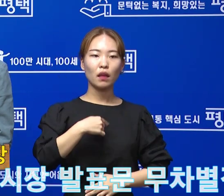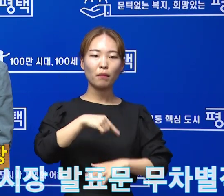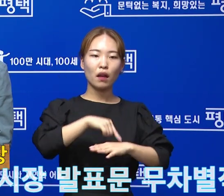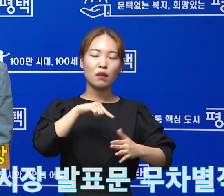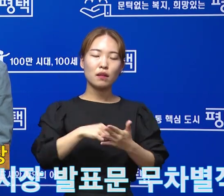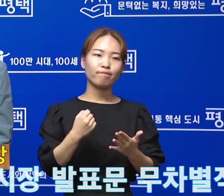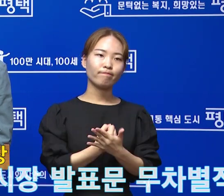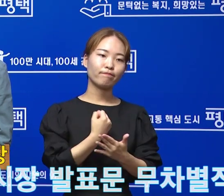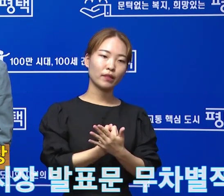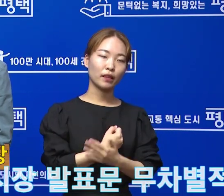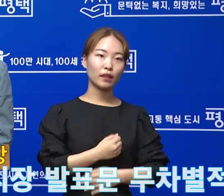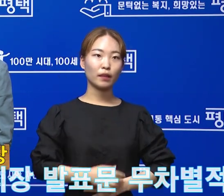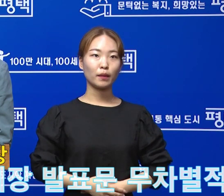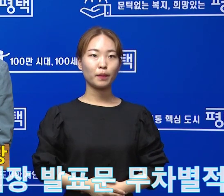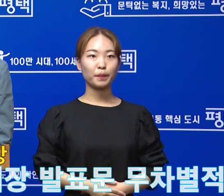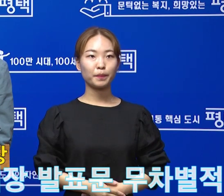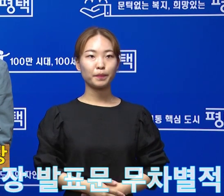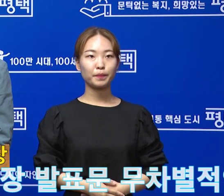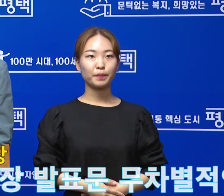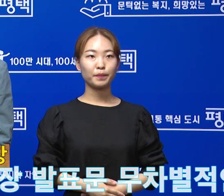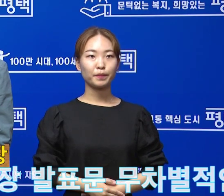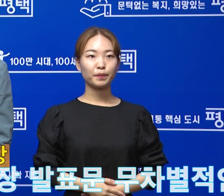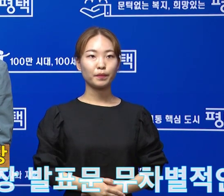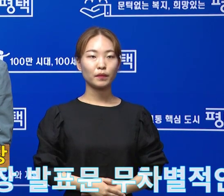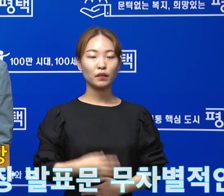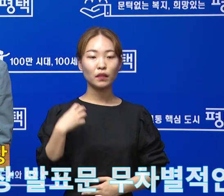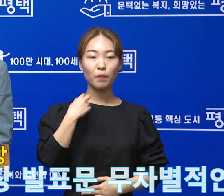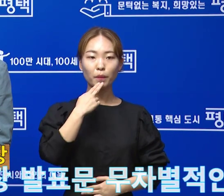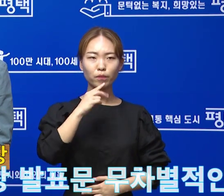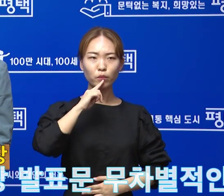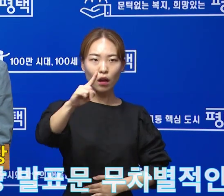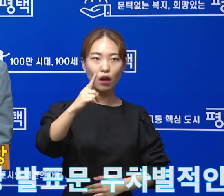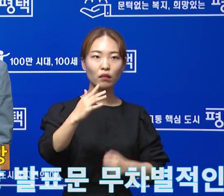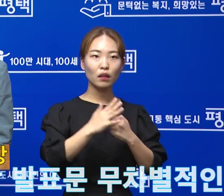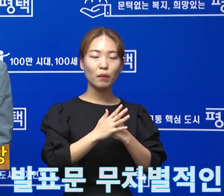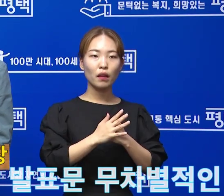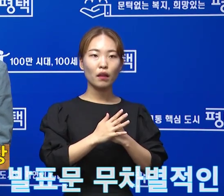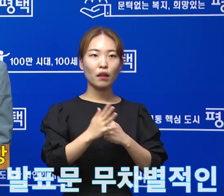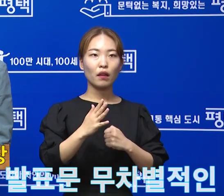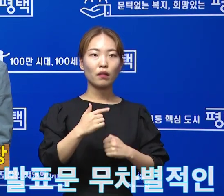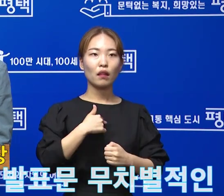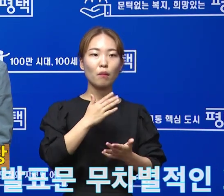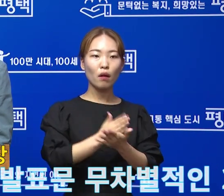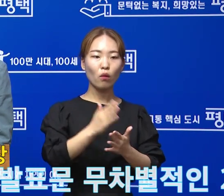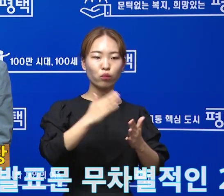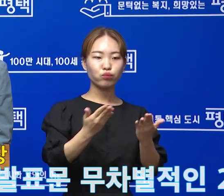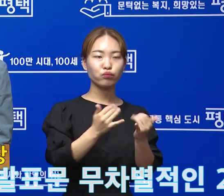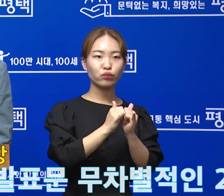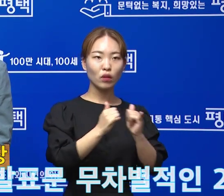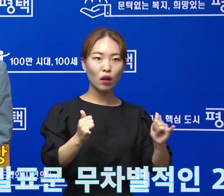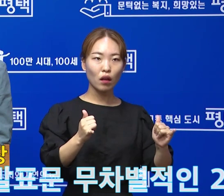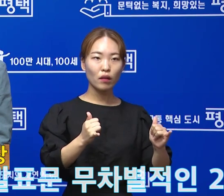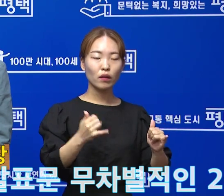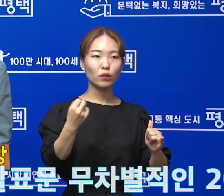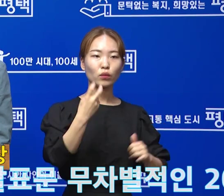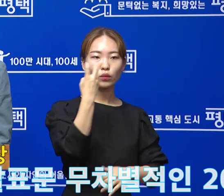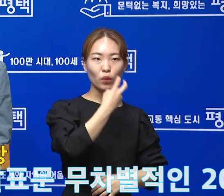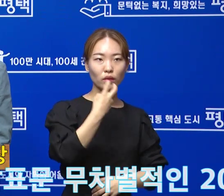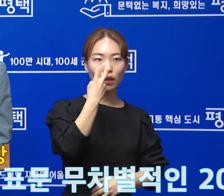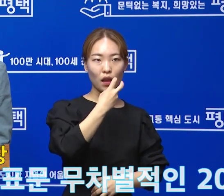표현할 길이 없습니다. 무책임한 고소고발로 저는 그렇다 해도 여러 공무원들이 많은